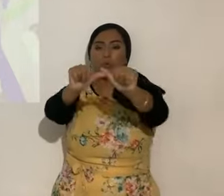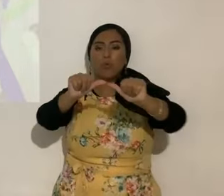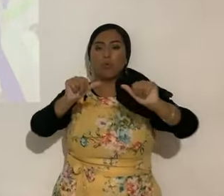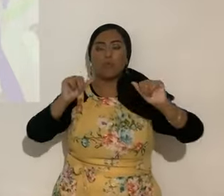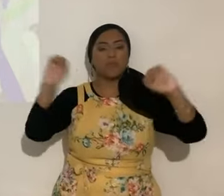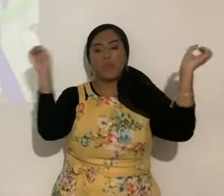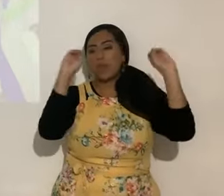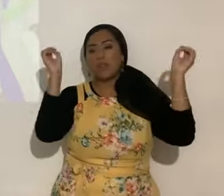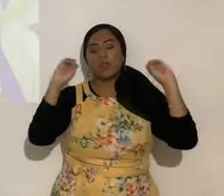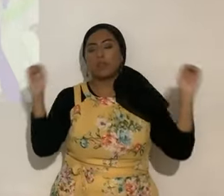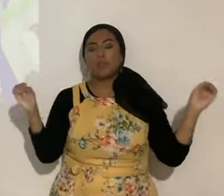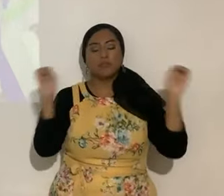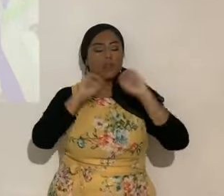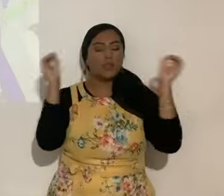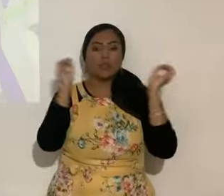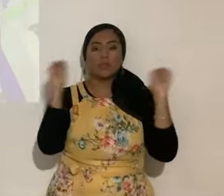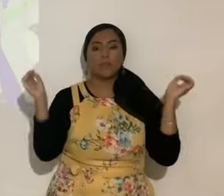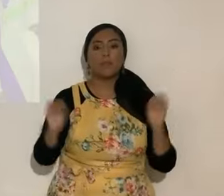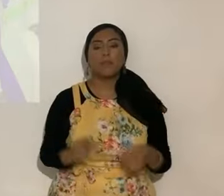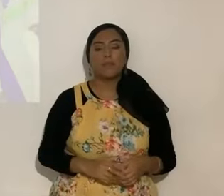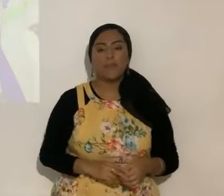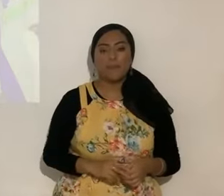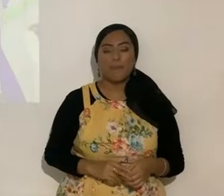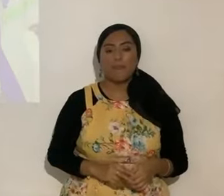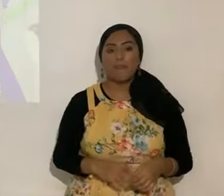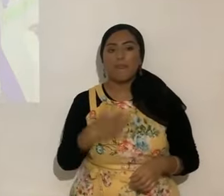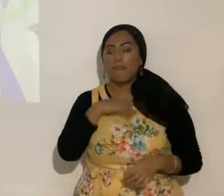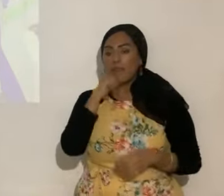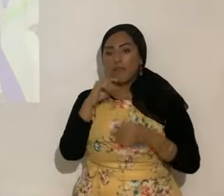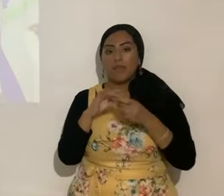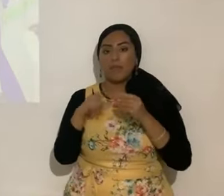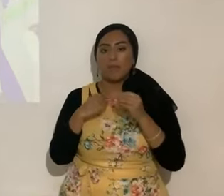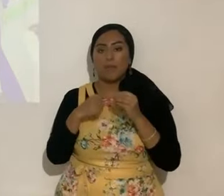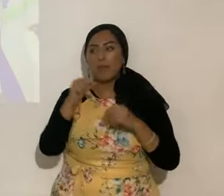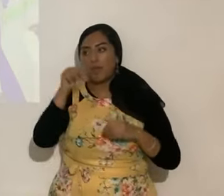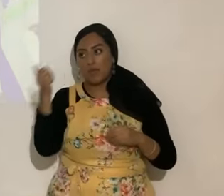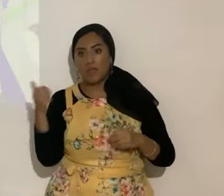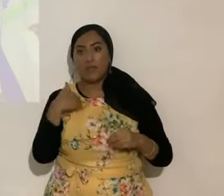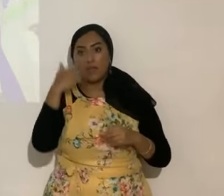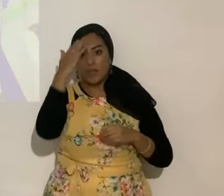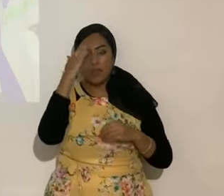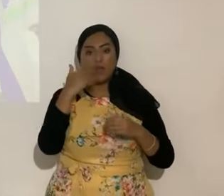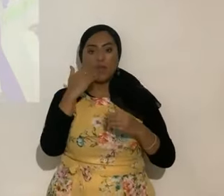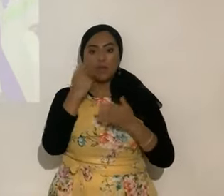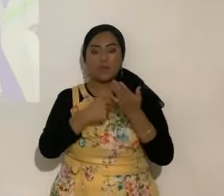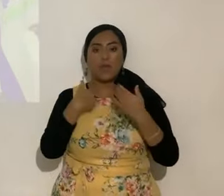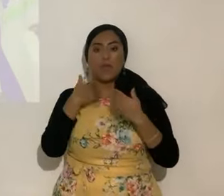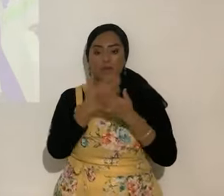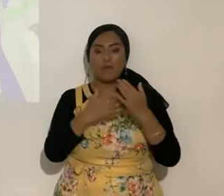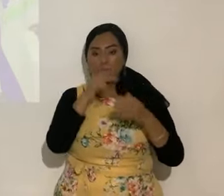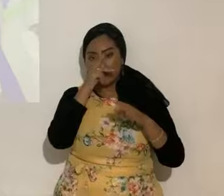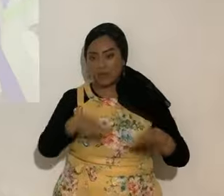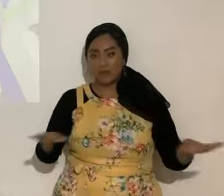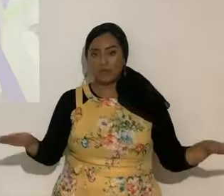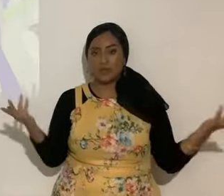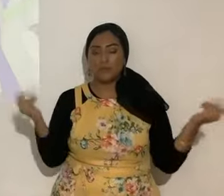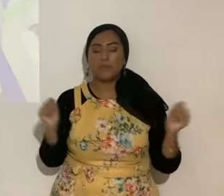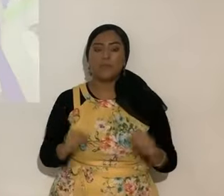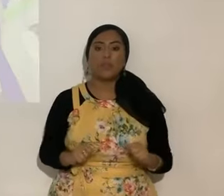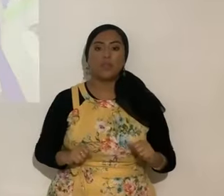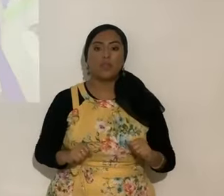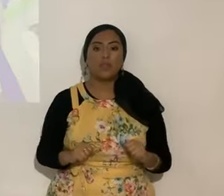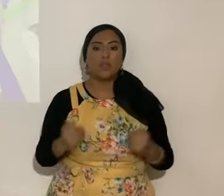Ninguno, ninguno, no voy a hablar de otras cosas, porque sé que luego hay niños, y no conviene, pero a ver,